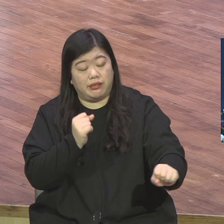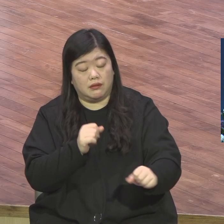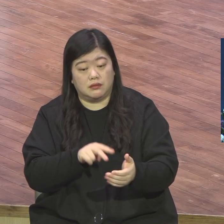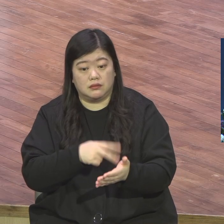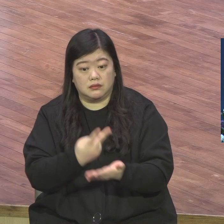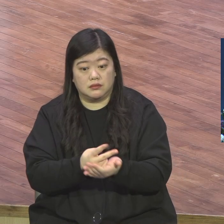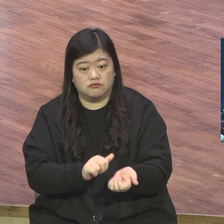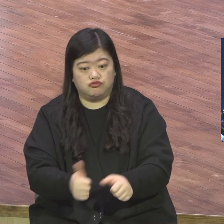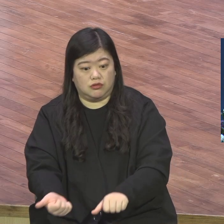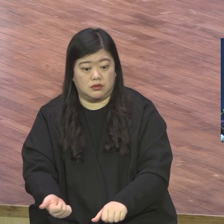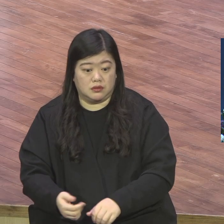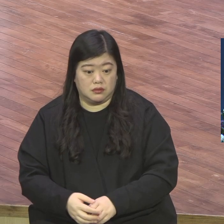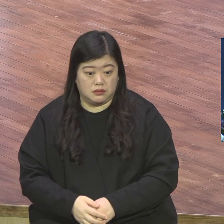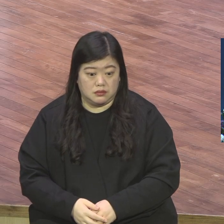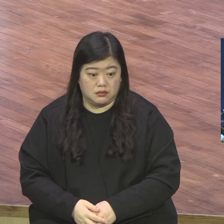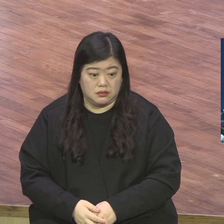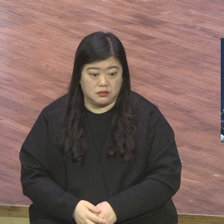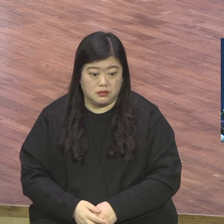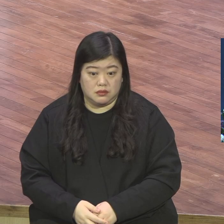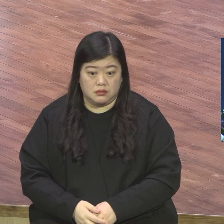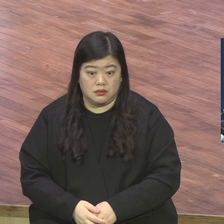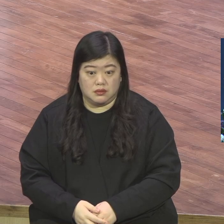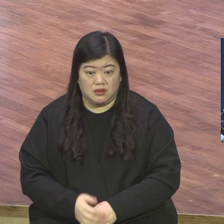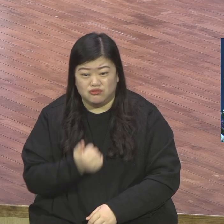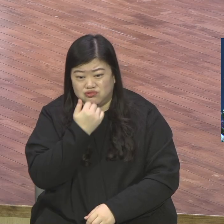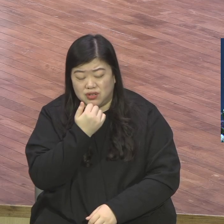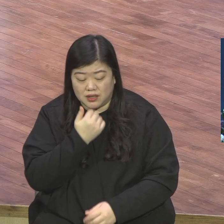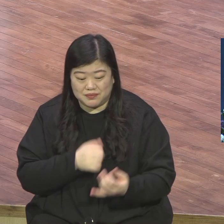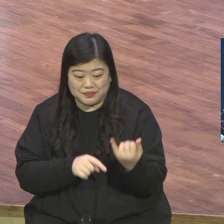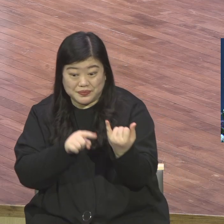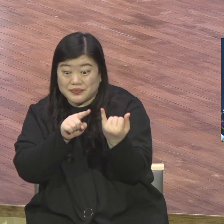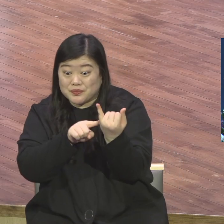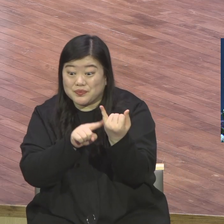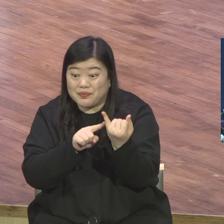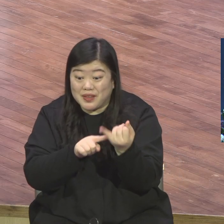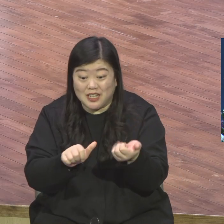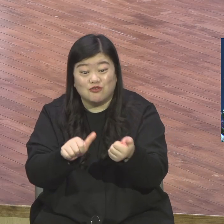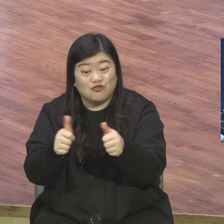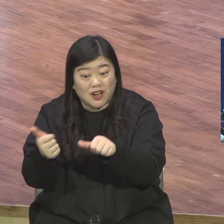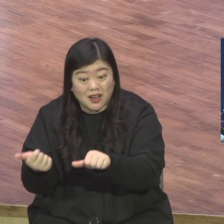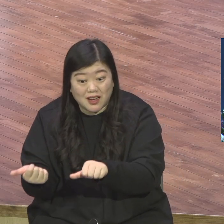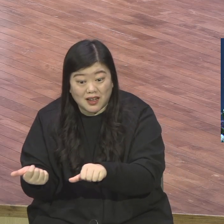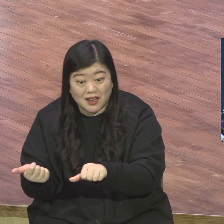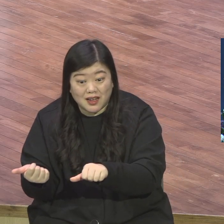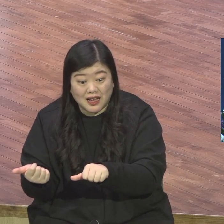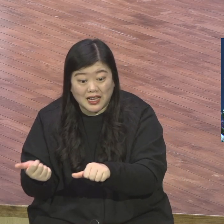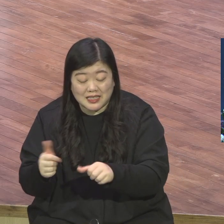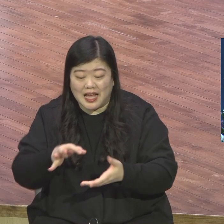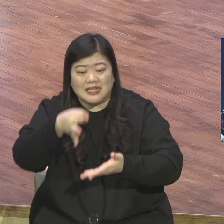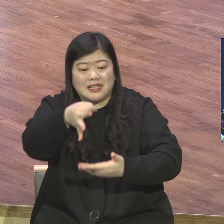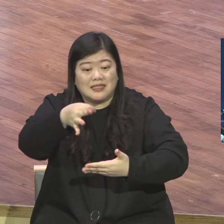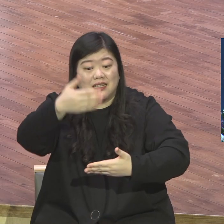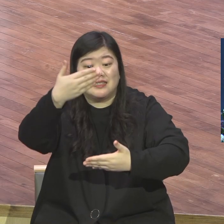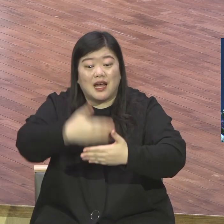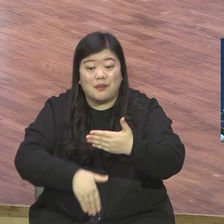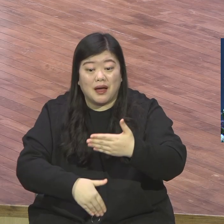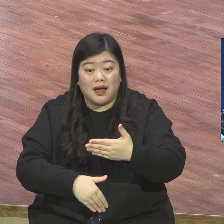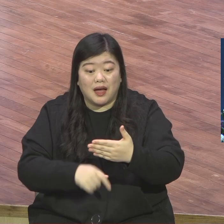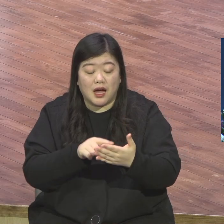이 여자가 사망할 때에 남긴 재산이 얼마나 되느냐? 지금으로 치면 20조라고